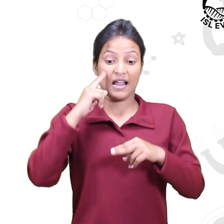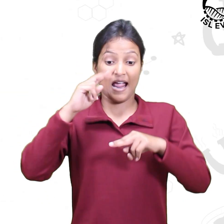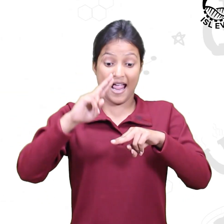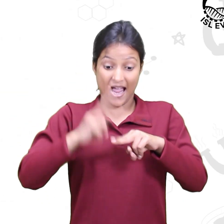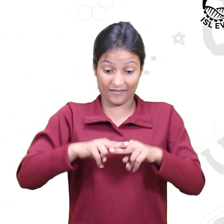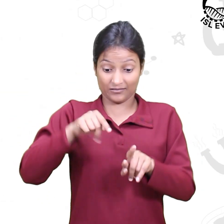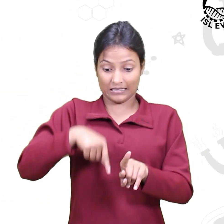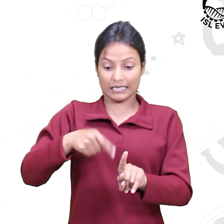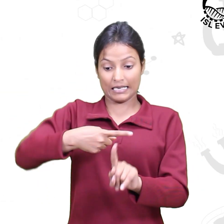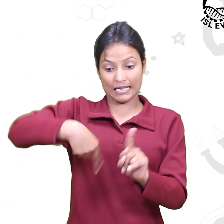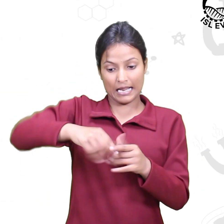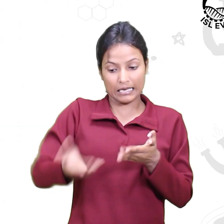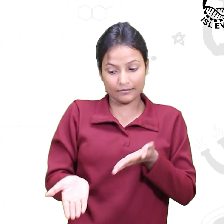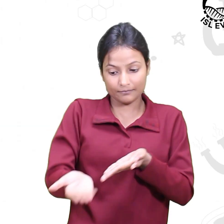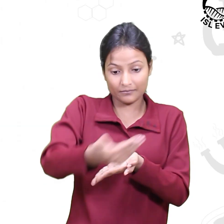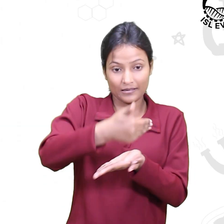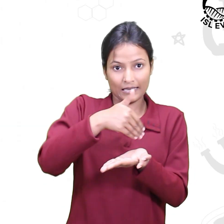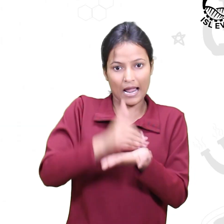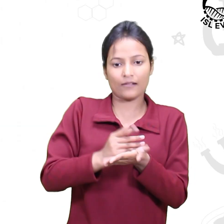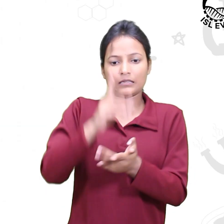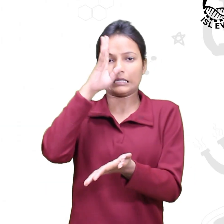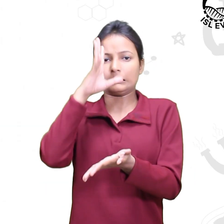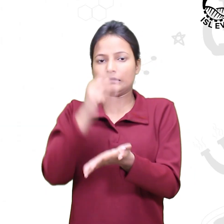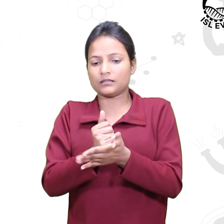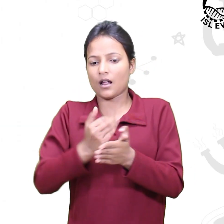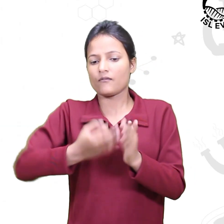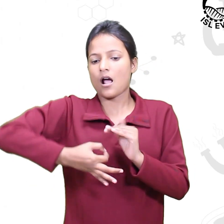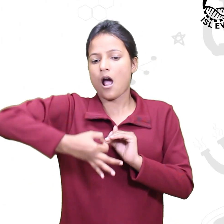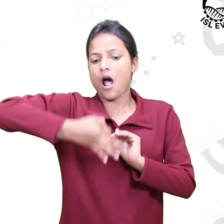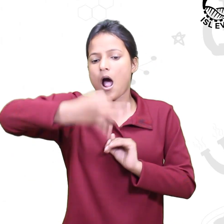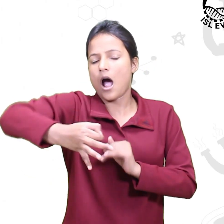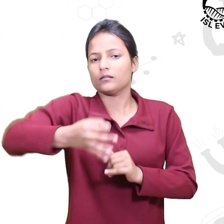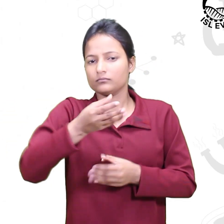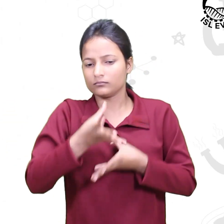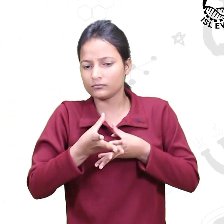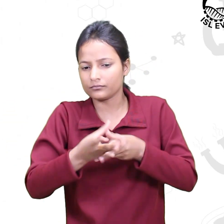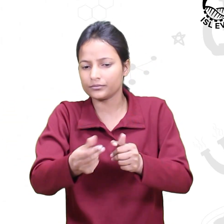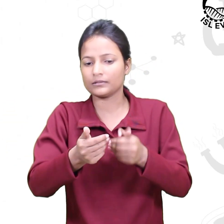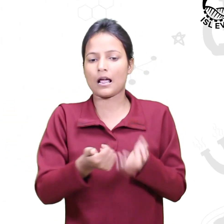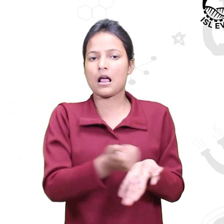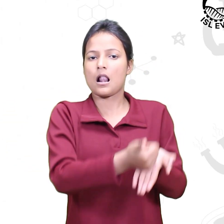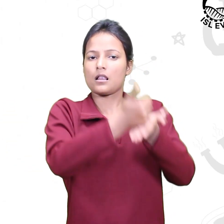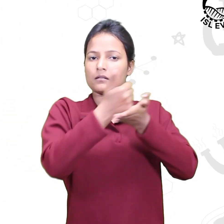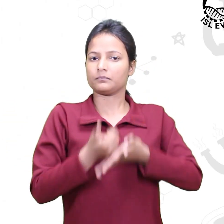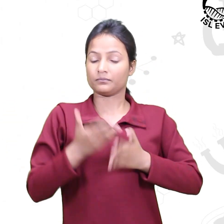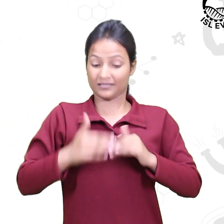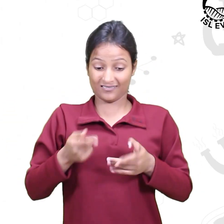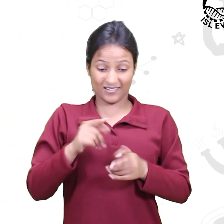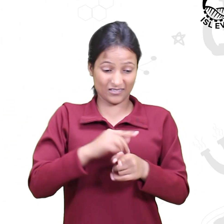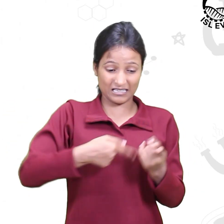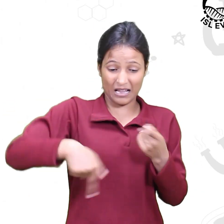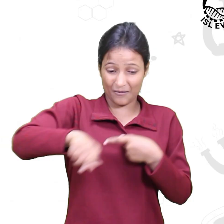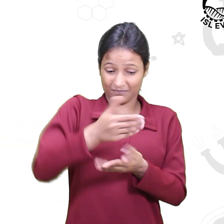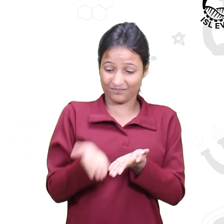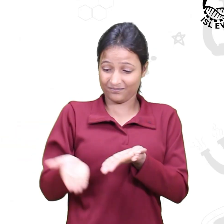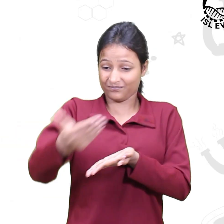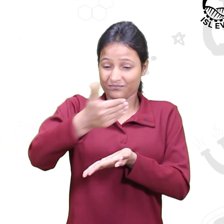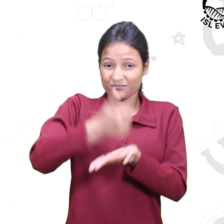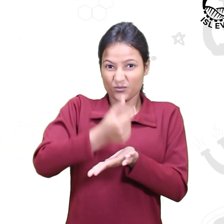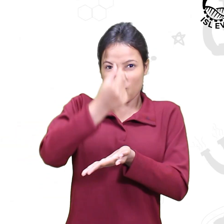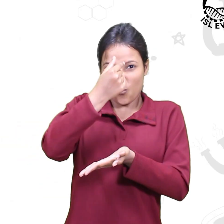सब चीज़ें डिसाइड होती है। अगर सैंपल कलेक्शन अपना दिक्कत दे रहा है तो फिर बाकी की सारी प्रोसीजर्स पे कोई मतलब नहीं है। तो हमने